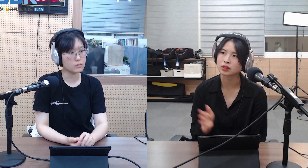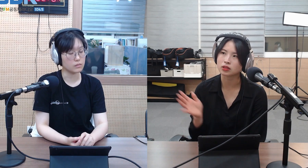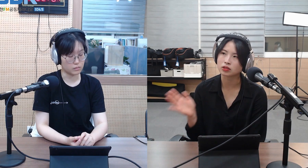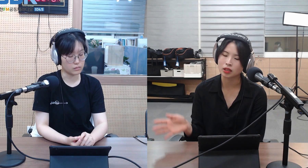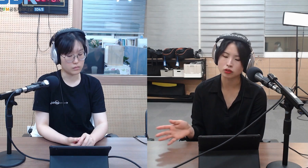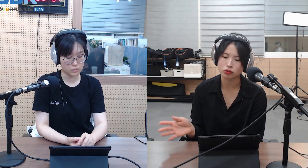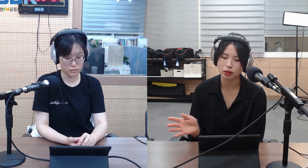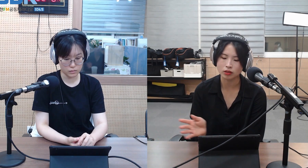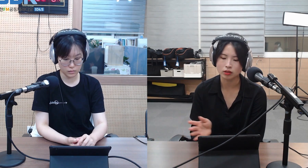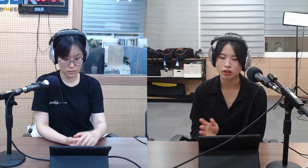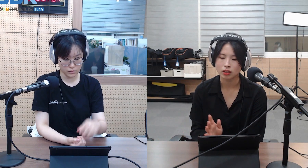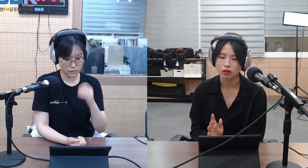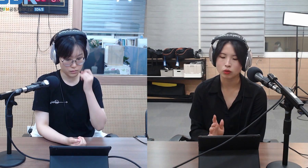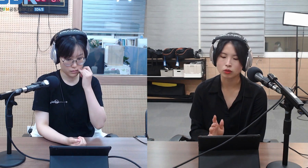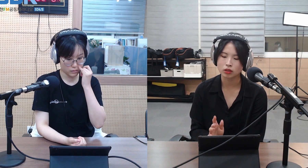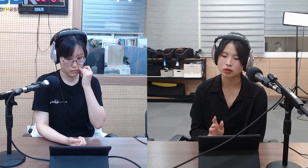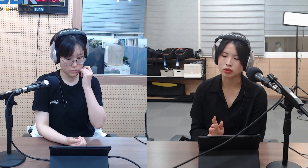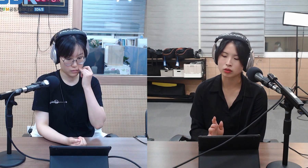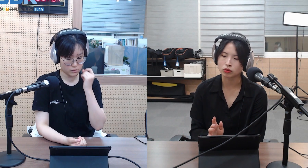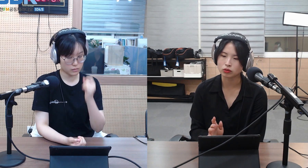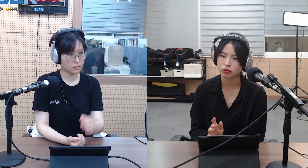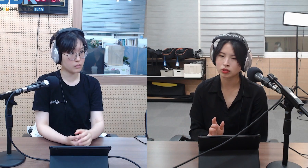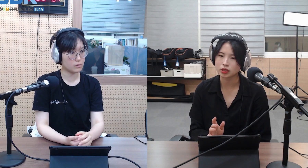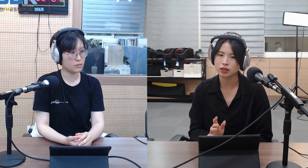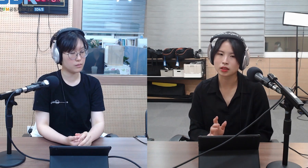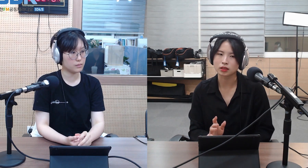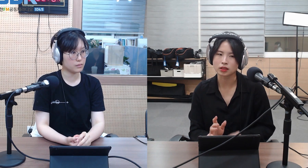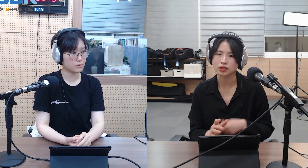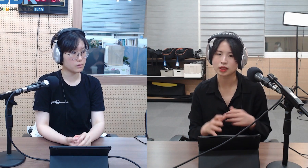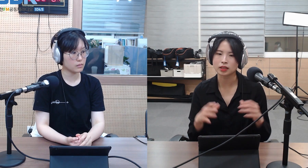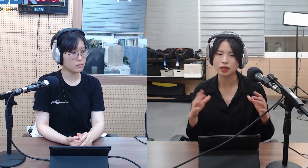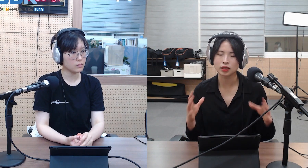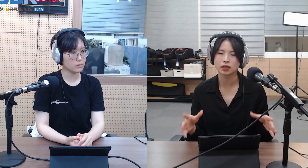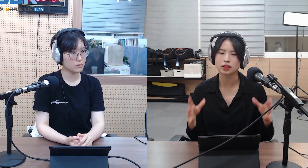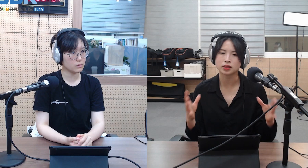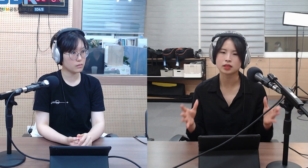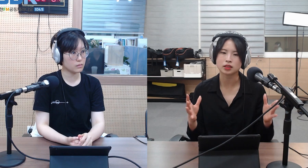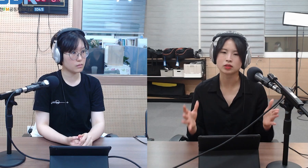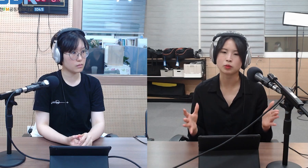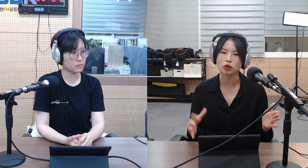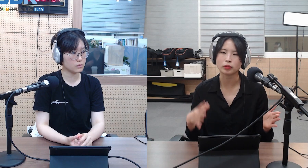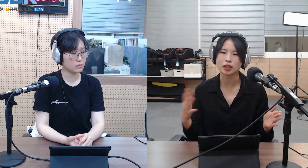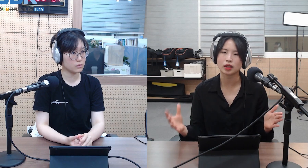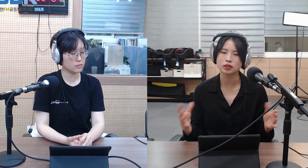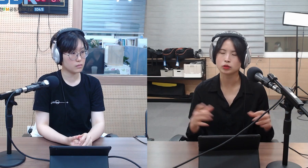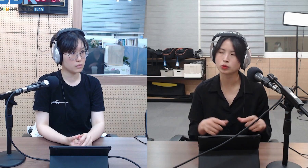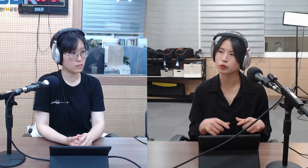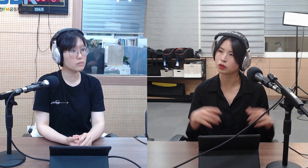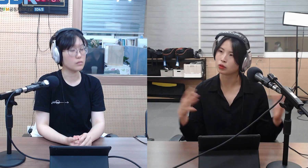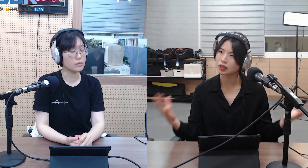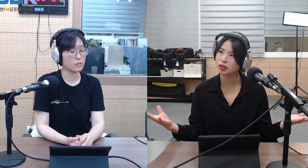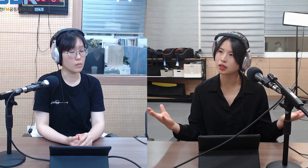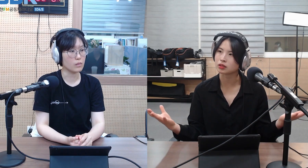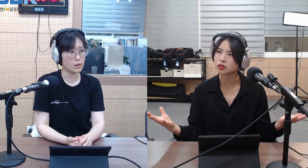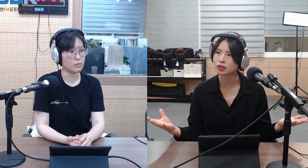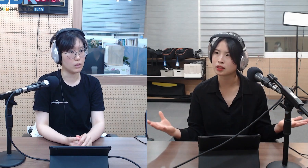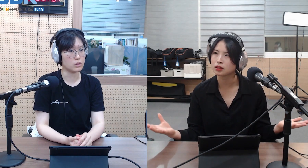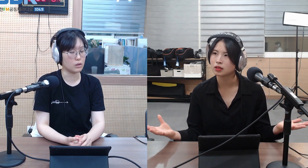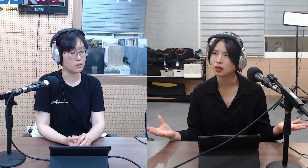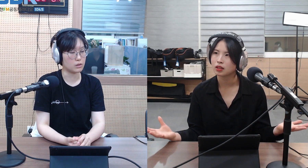인정을 해주면 오히려 이제 중증 장애인, 그러니까 장애인의 일자리에서 범위가 좀 더 확대되는 거잖아요. 맞아요.